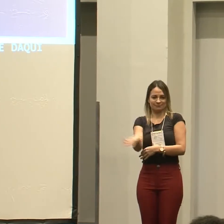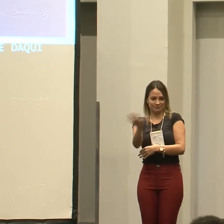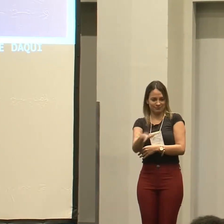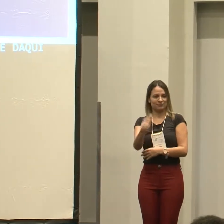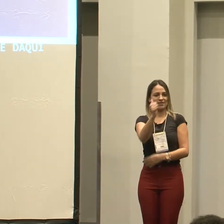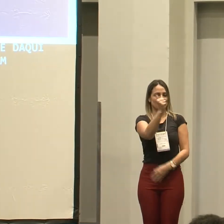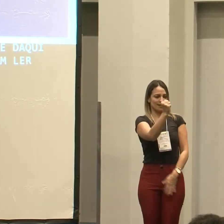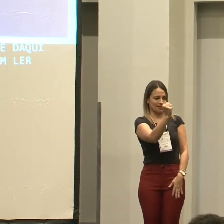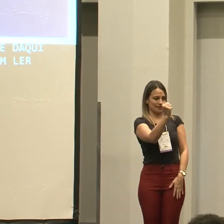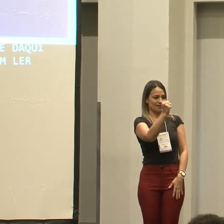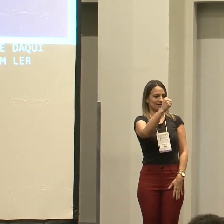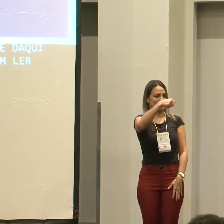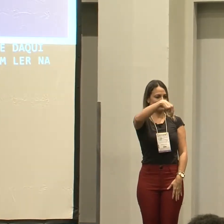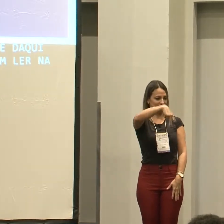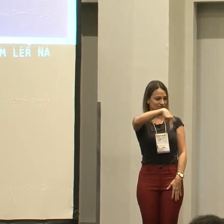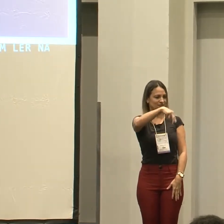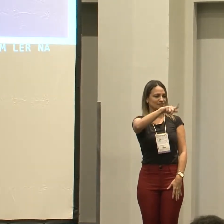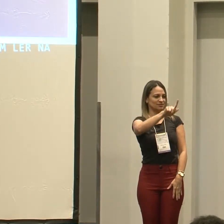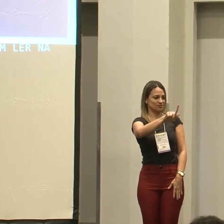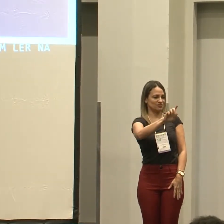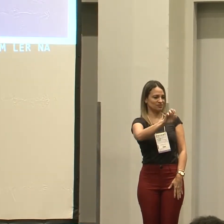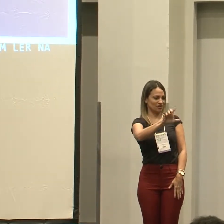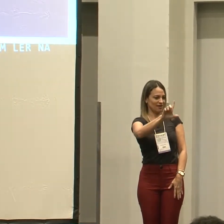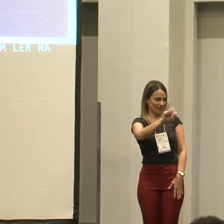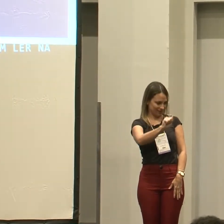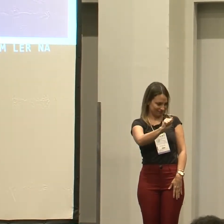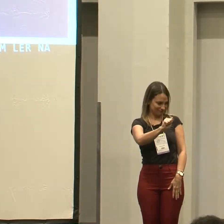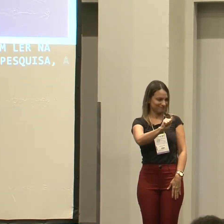minha orientadora é a Ângela,